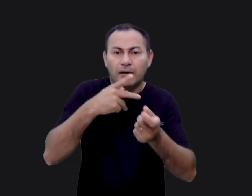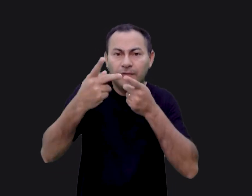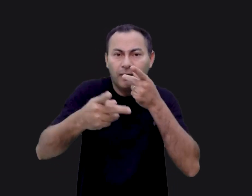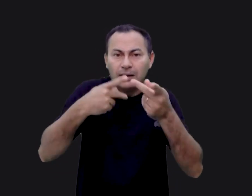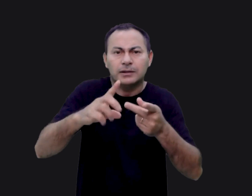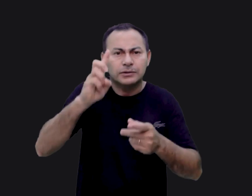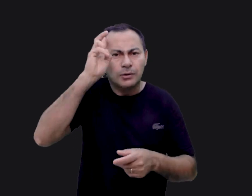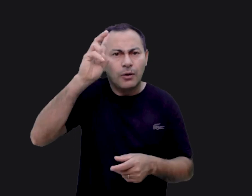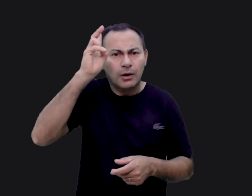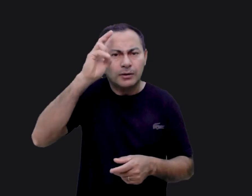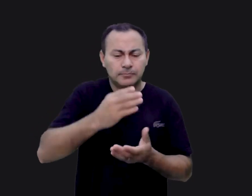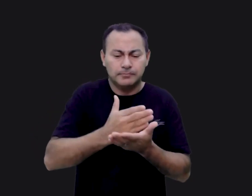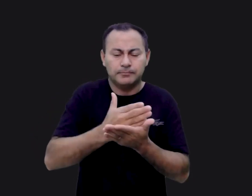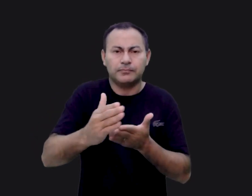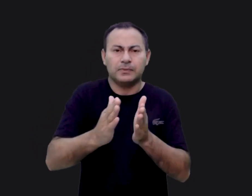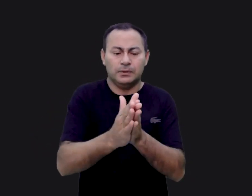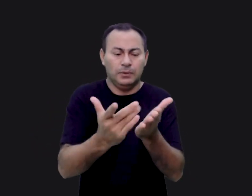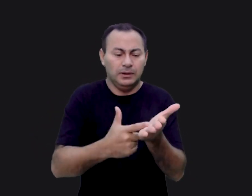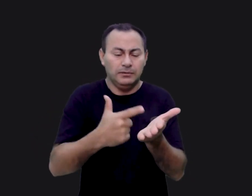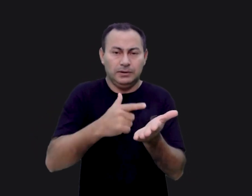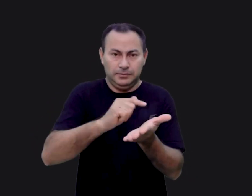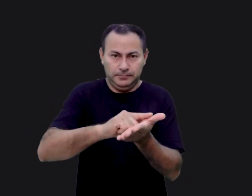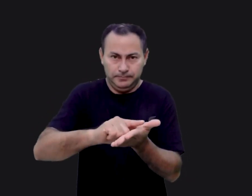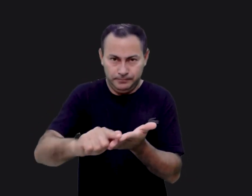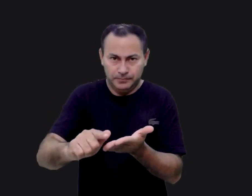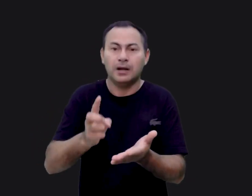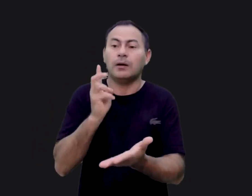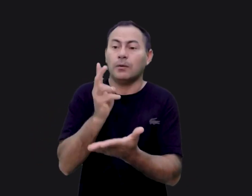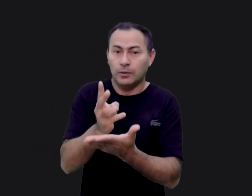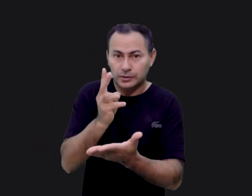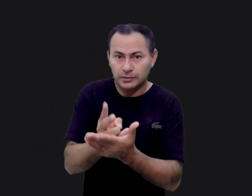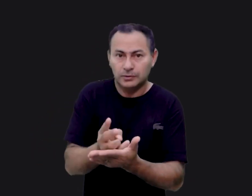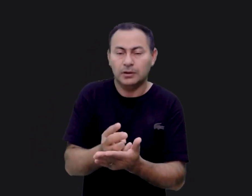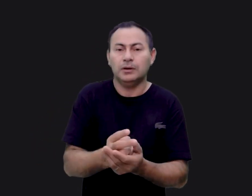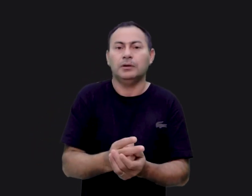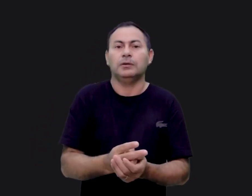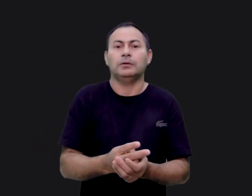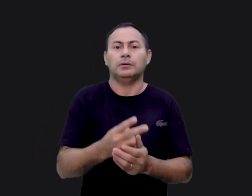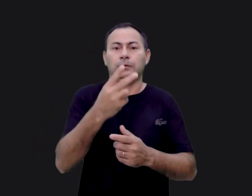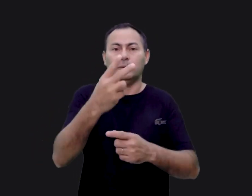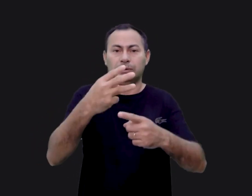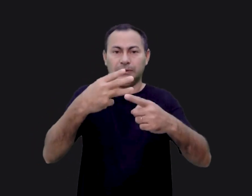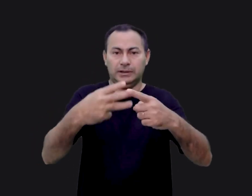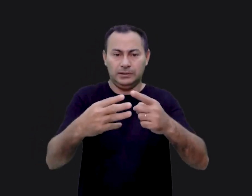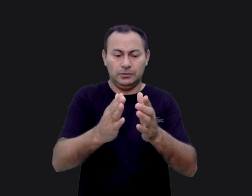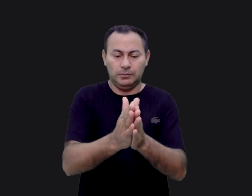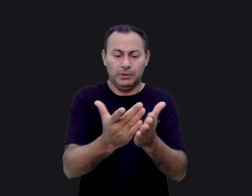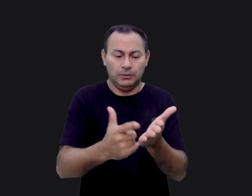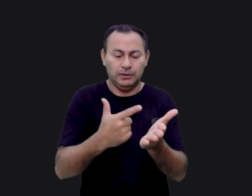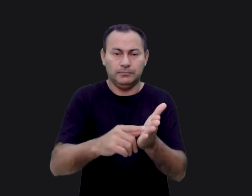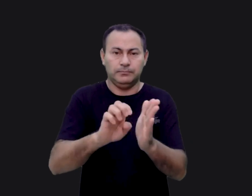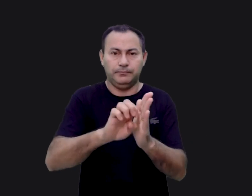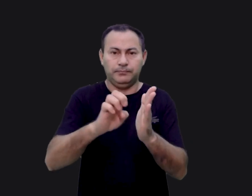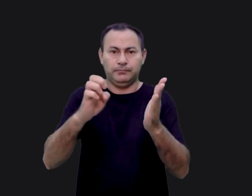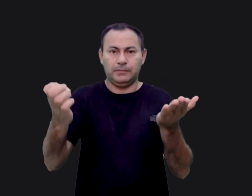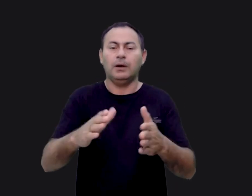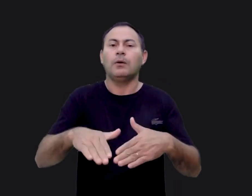continuar a narrativa histórica que foi iniciada no livro de Gênesis e que continua por 2/3 do livro de Êxodo.